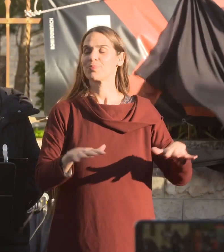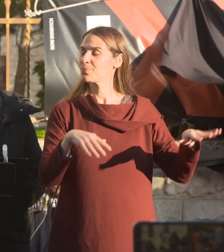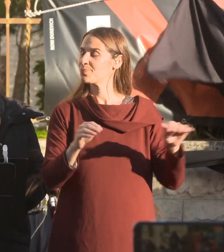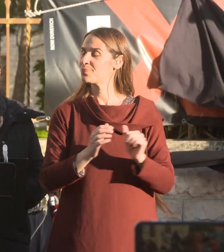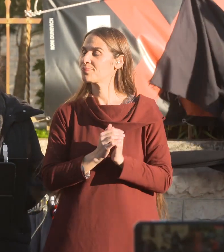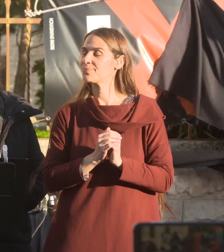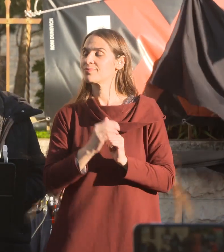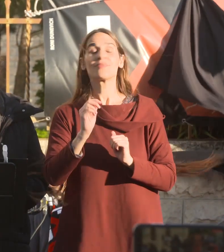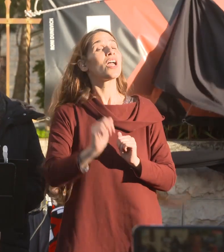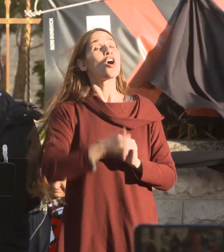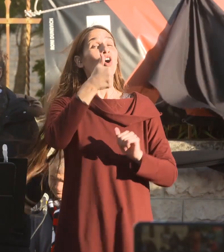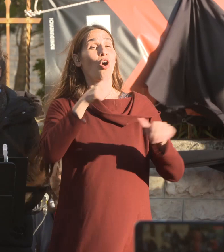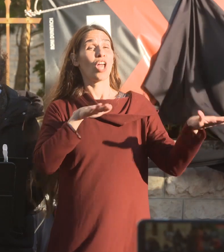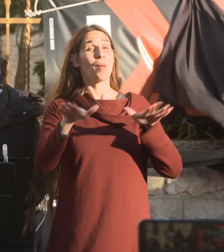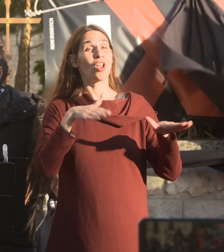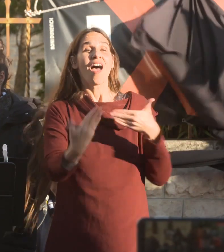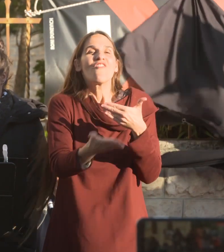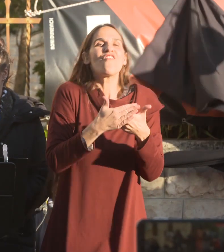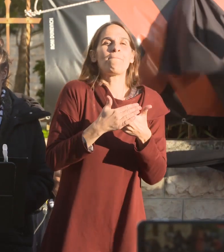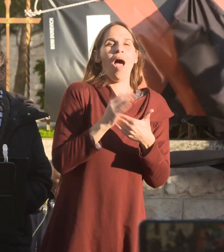ראש הממשלה ובעלה